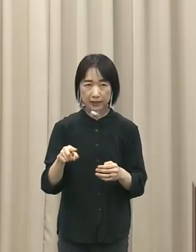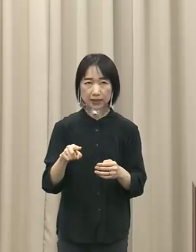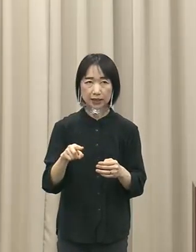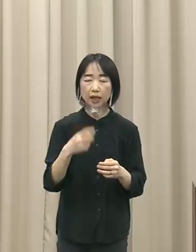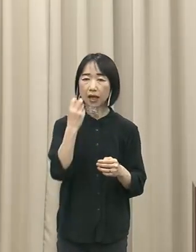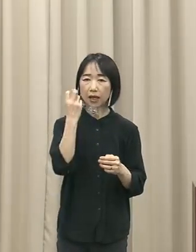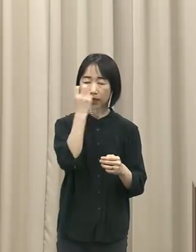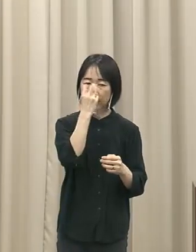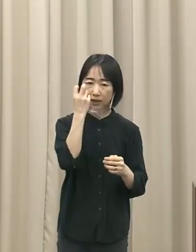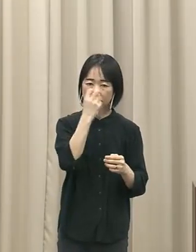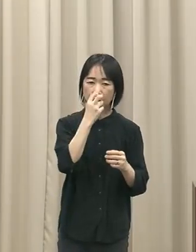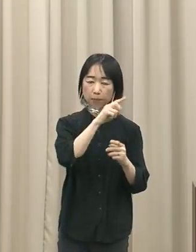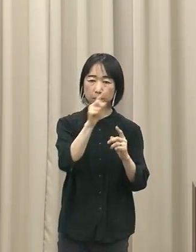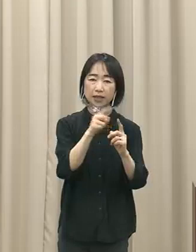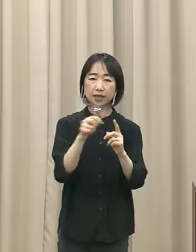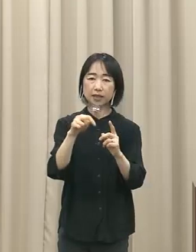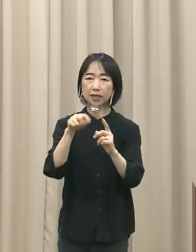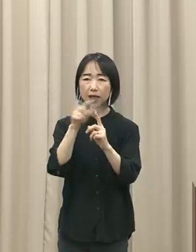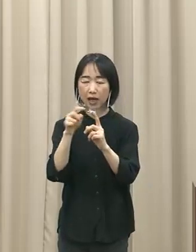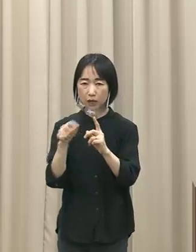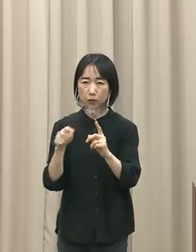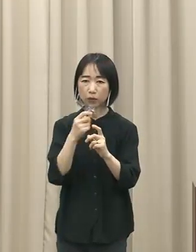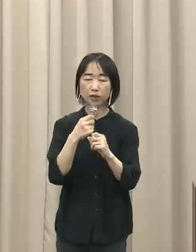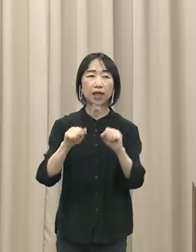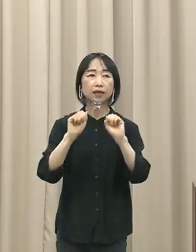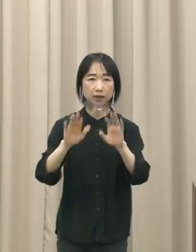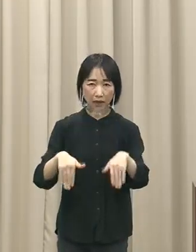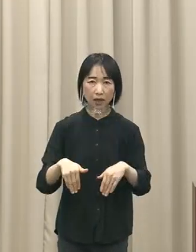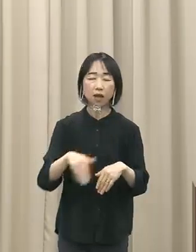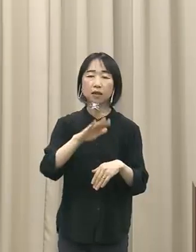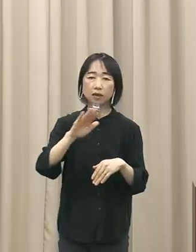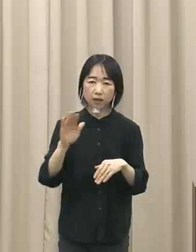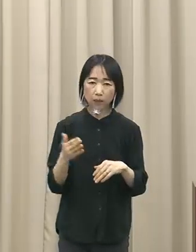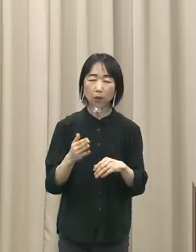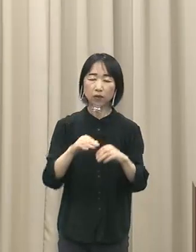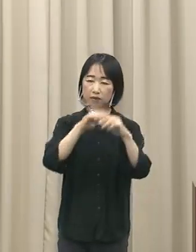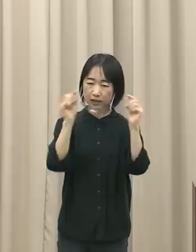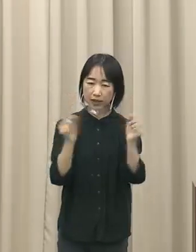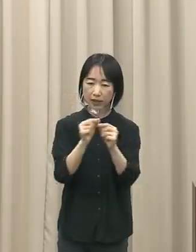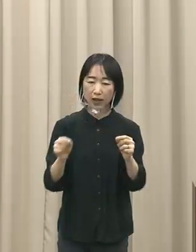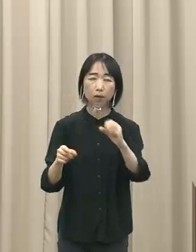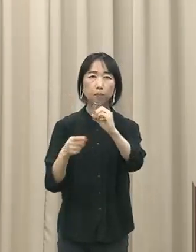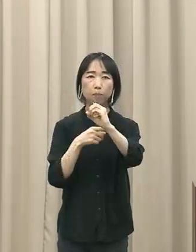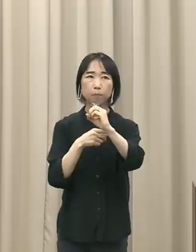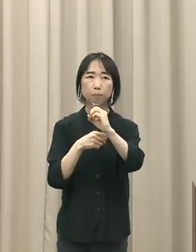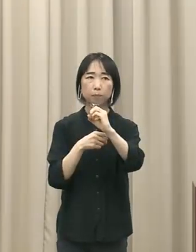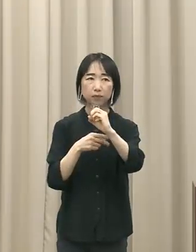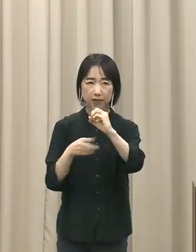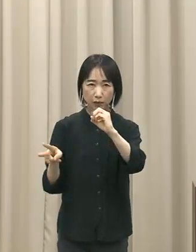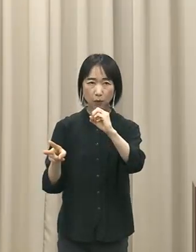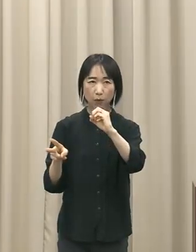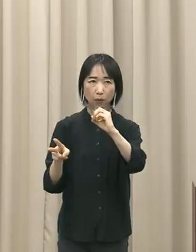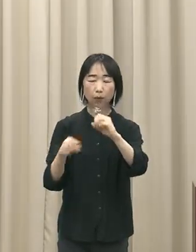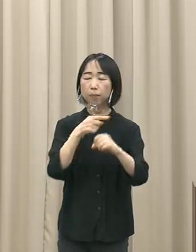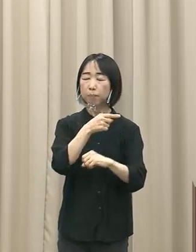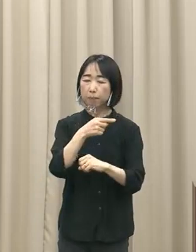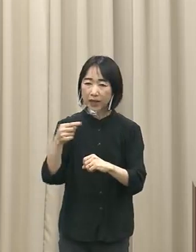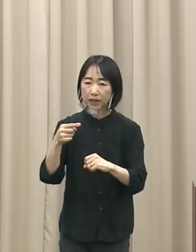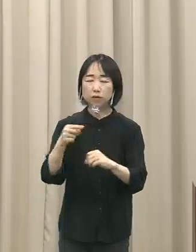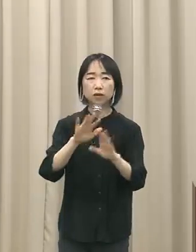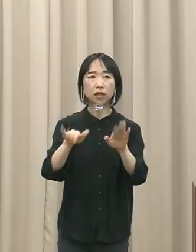ったということもある意味で驚異的なことだと思いますので、そういう意味ではか